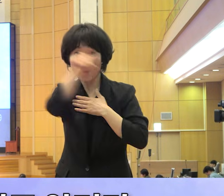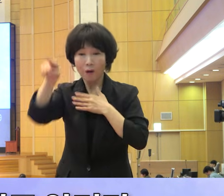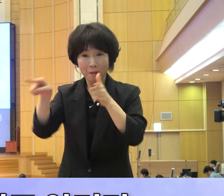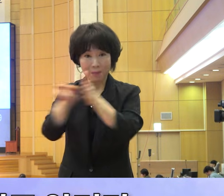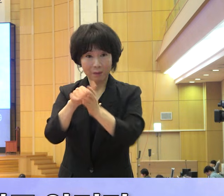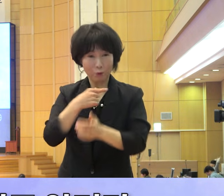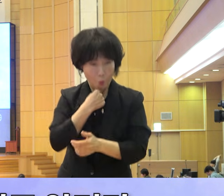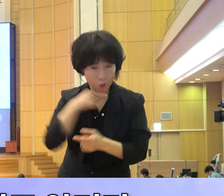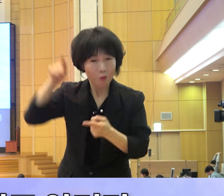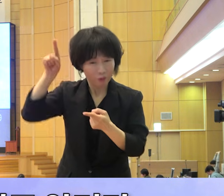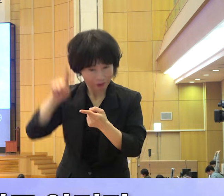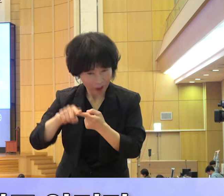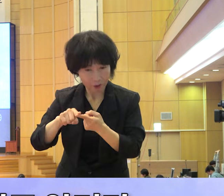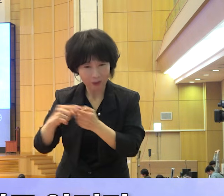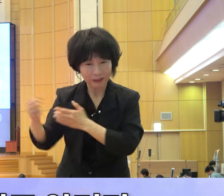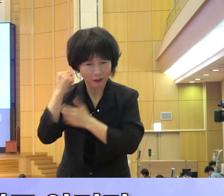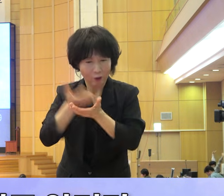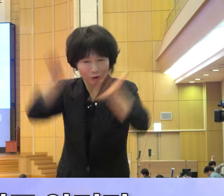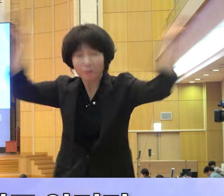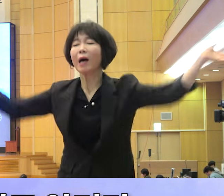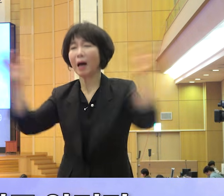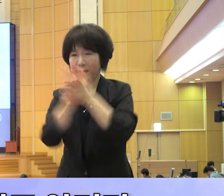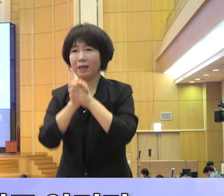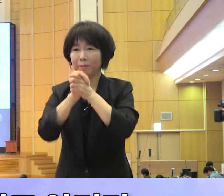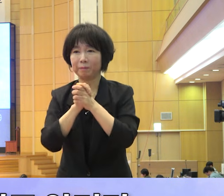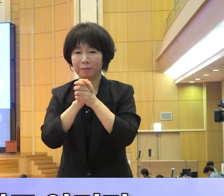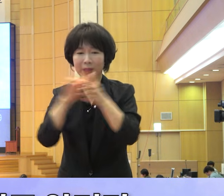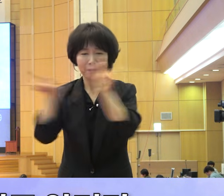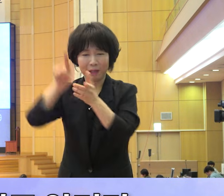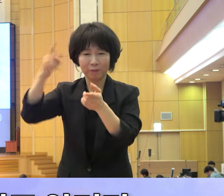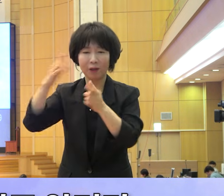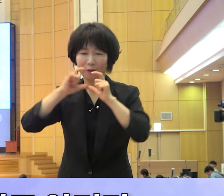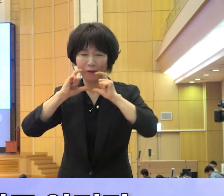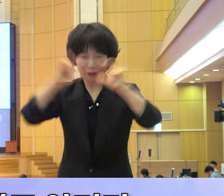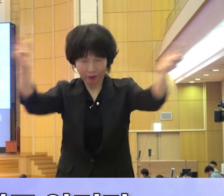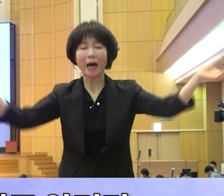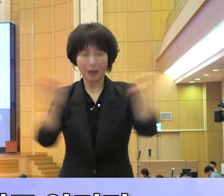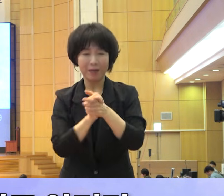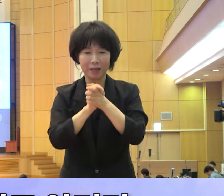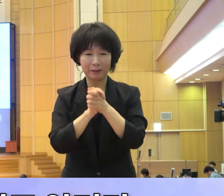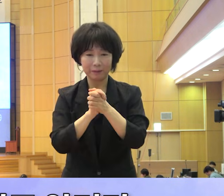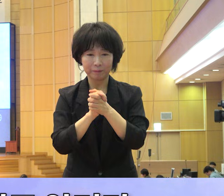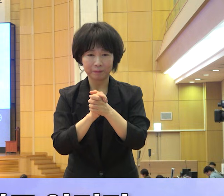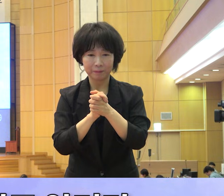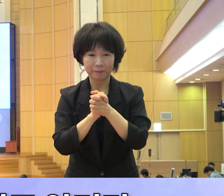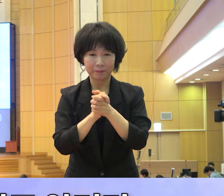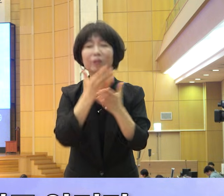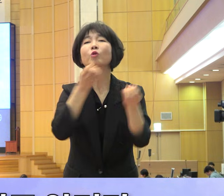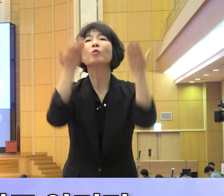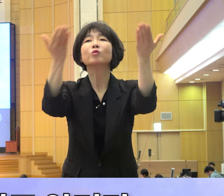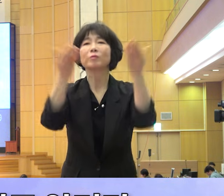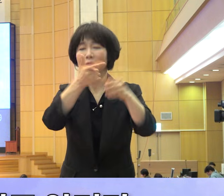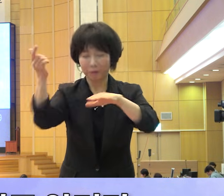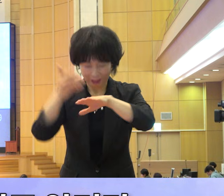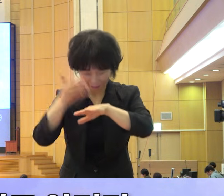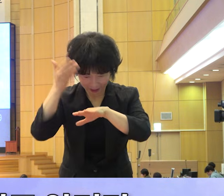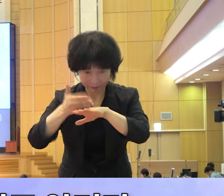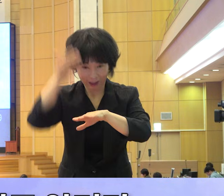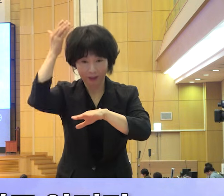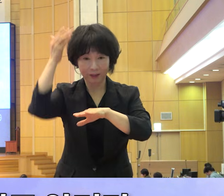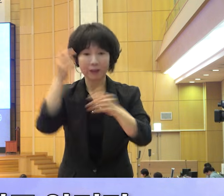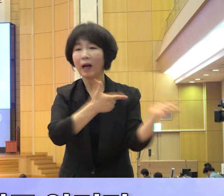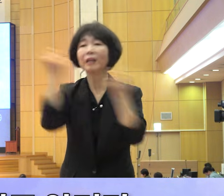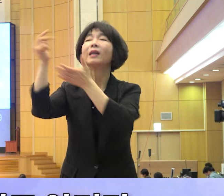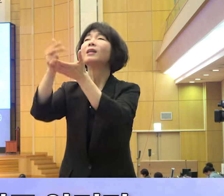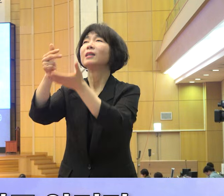내 소원대로 되도록 역사할 줄 믿습니다. 믿음대로 될지어다. 주님의 축복하심을 감사합니다.